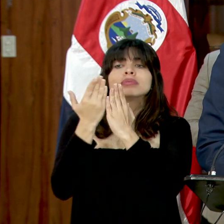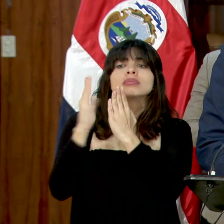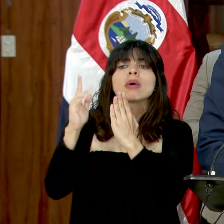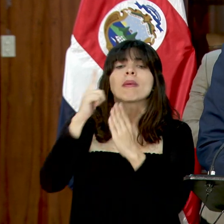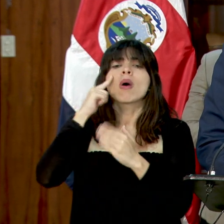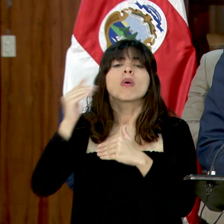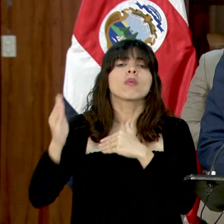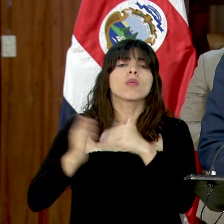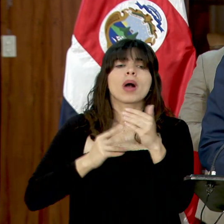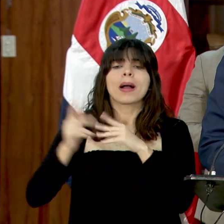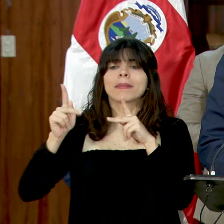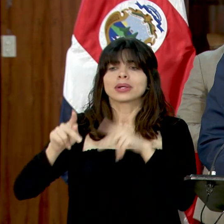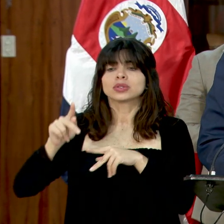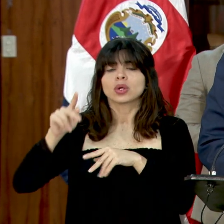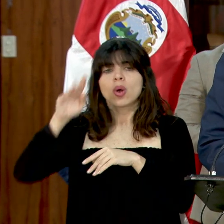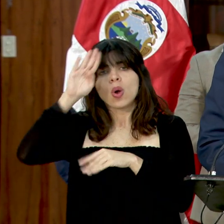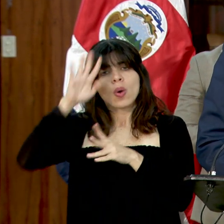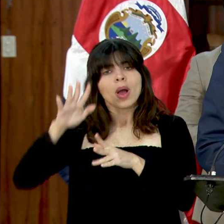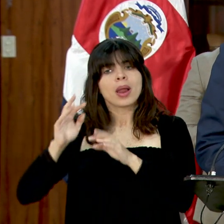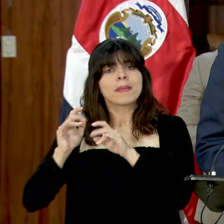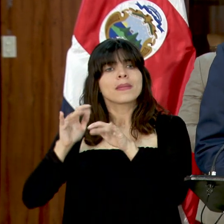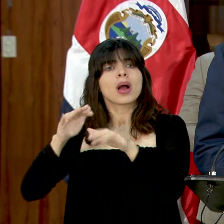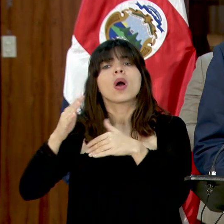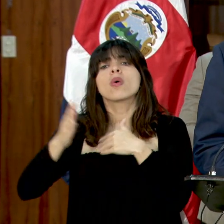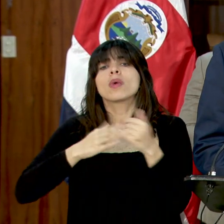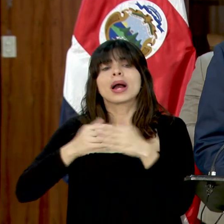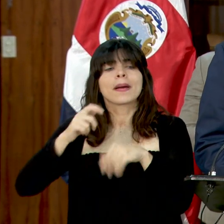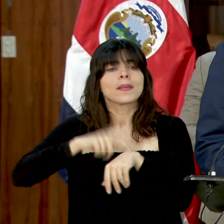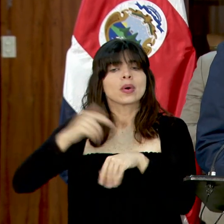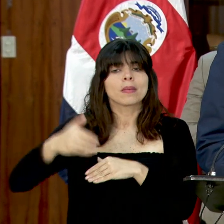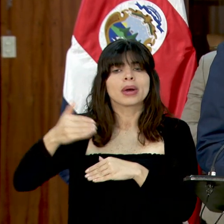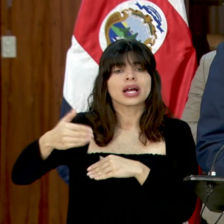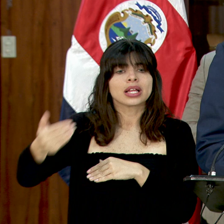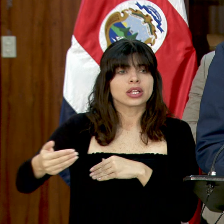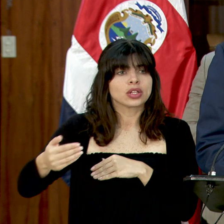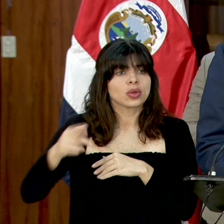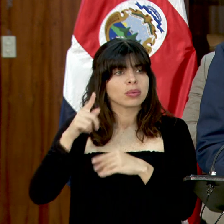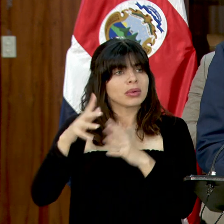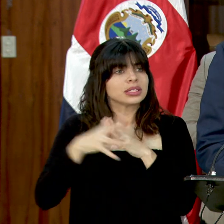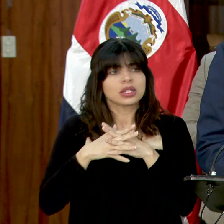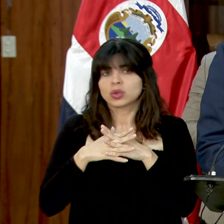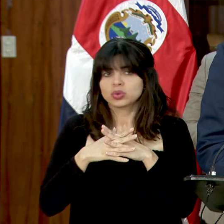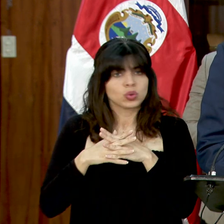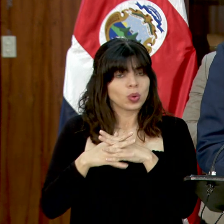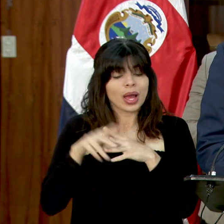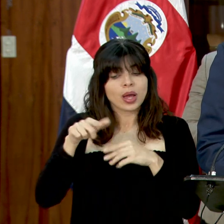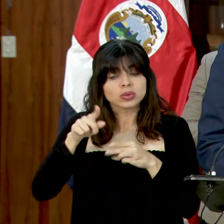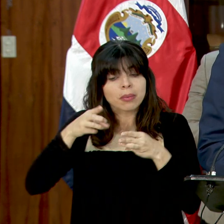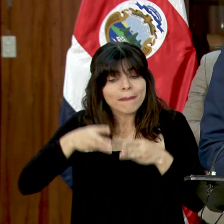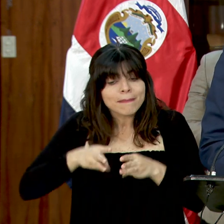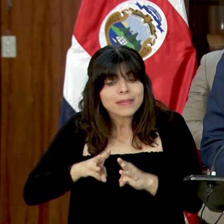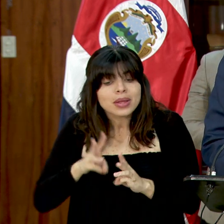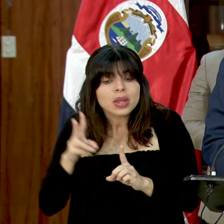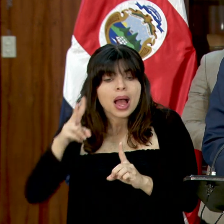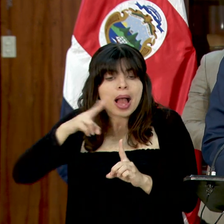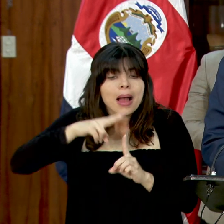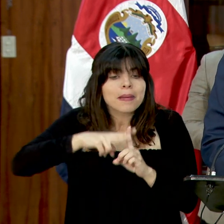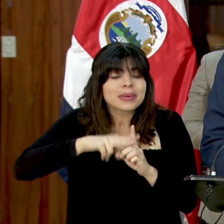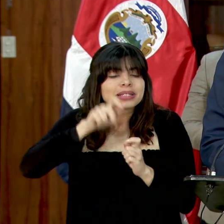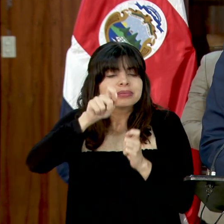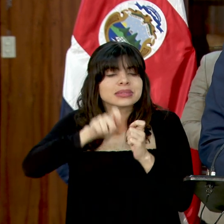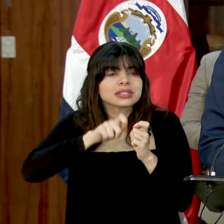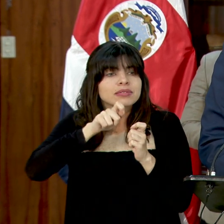a cualquier migrante cubano que llegue en cualquier momento dispuesto a irse a los Estados Unidos. Es una medida que se limita